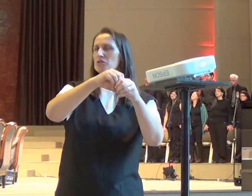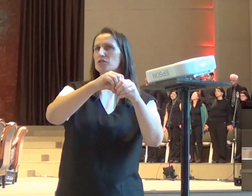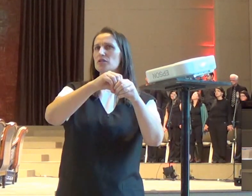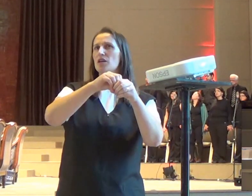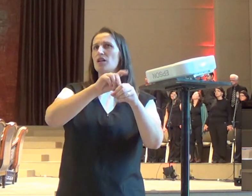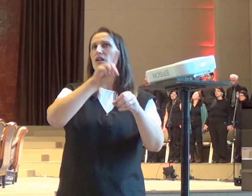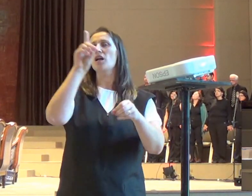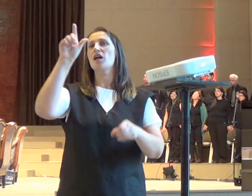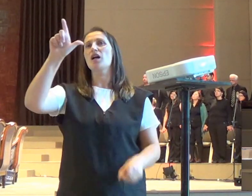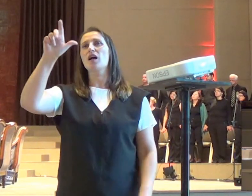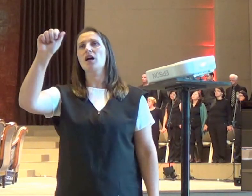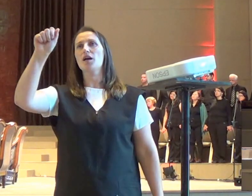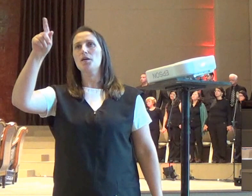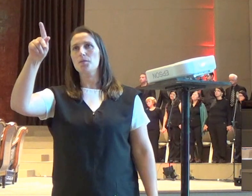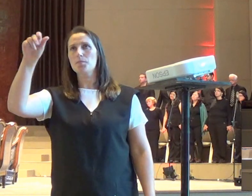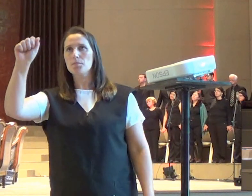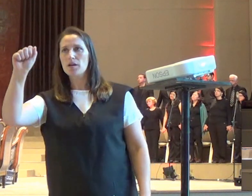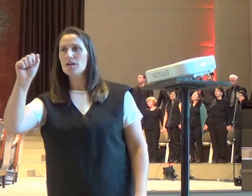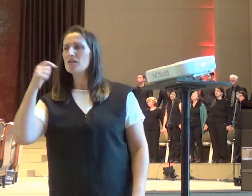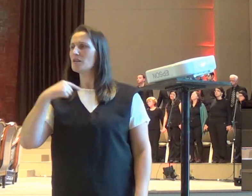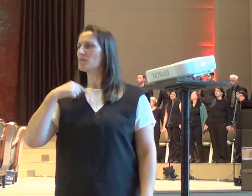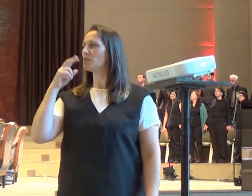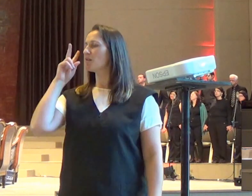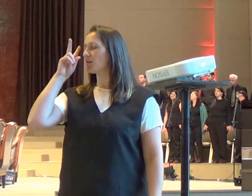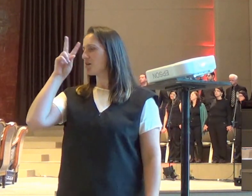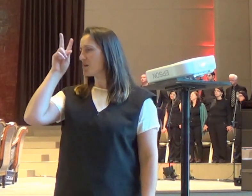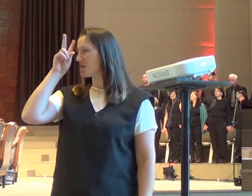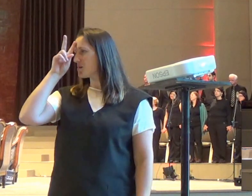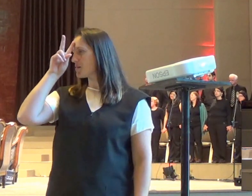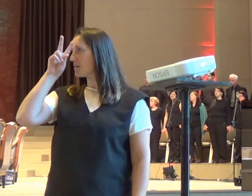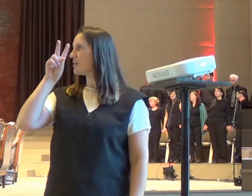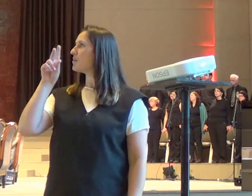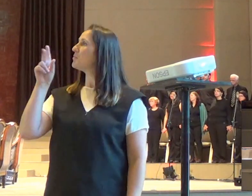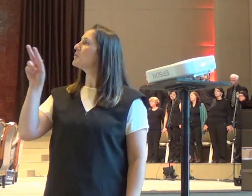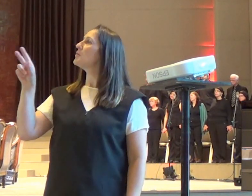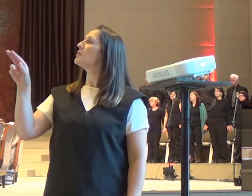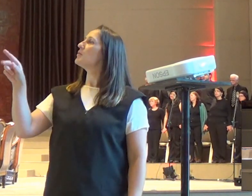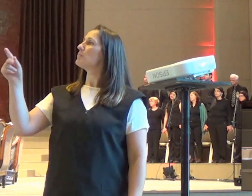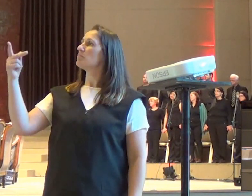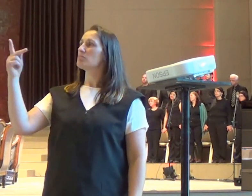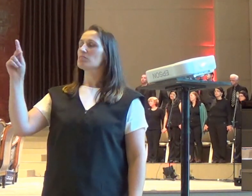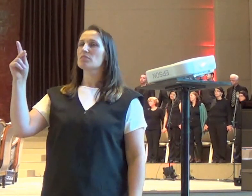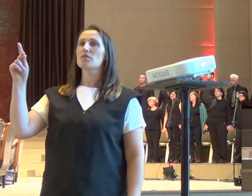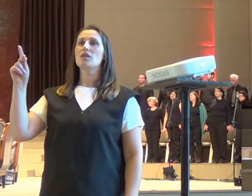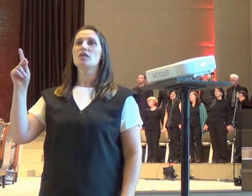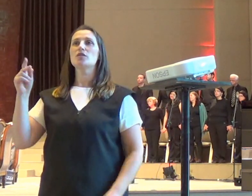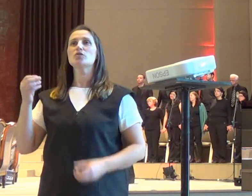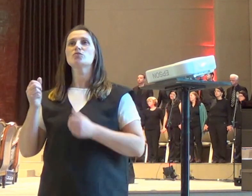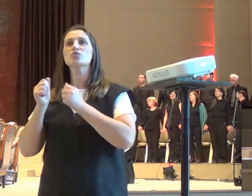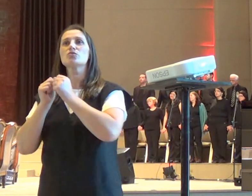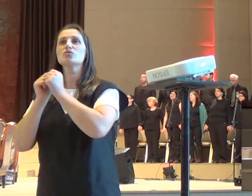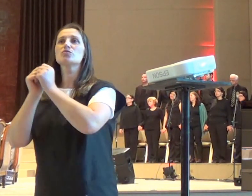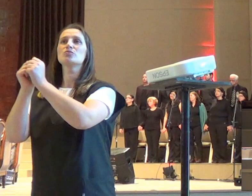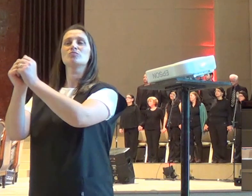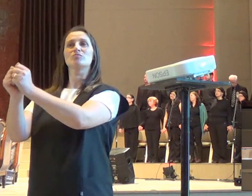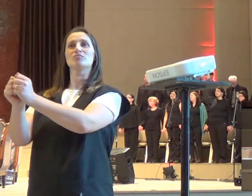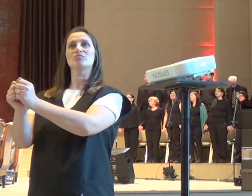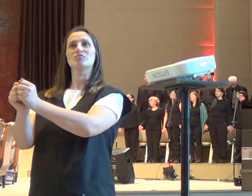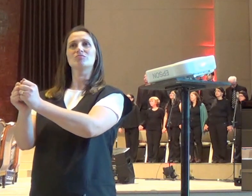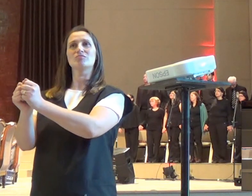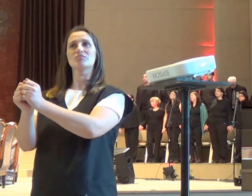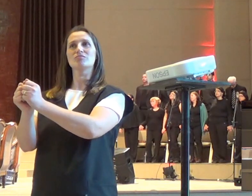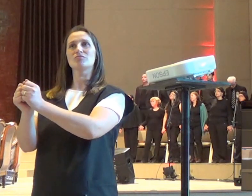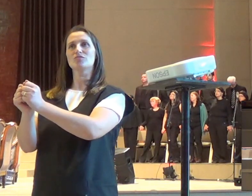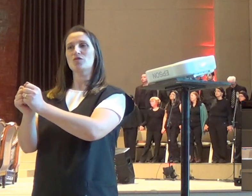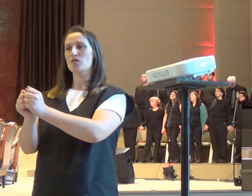lembro do seu irmão indo com ele levar o salário dos pastores na casa tem imagens bonitas que a